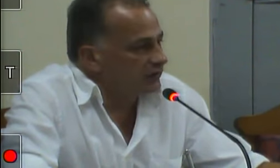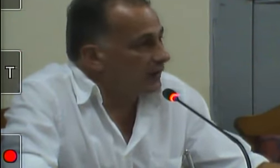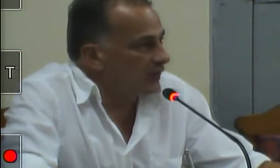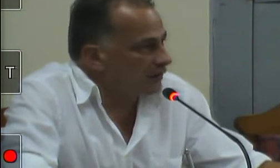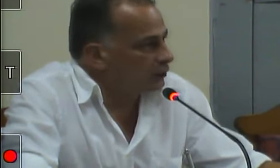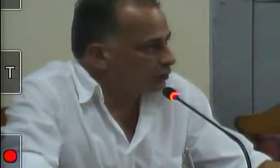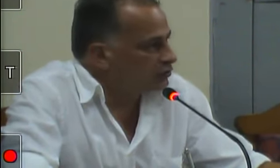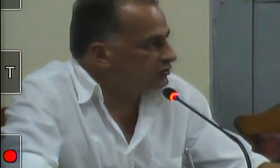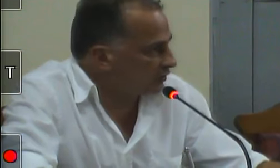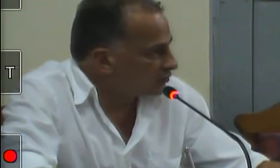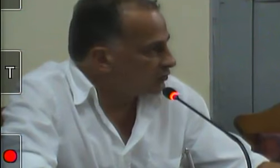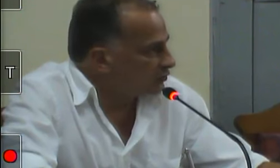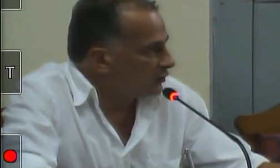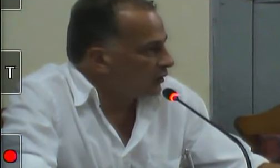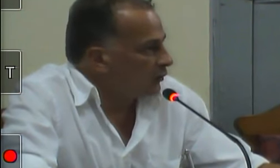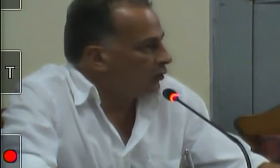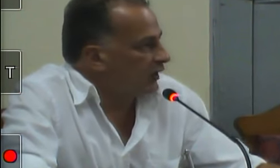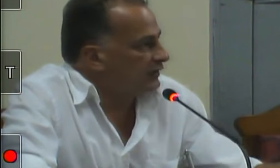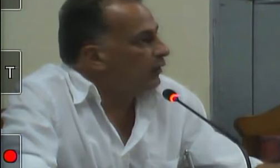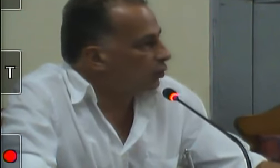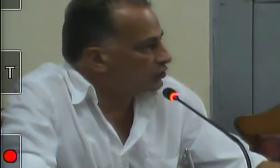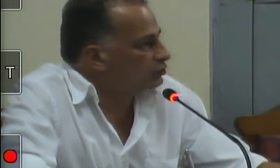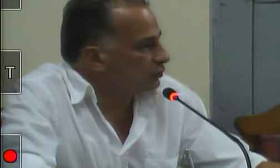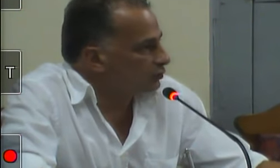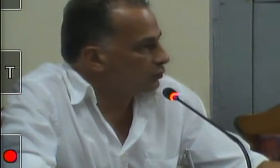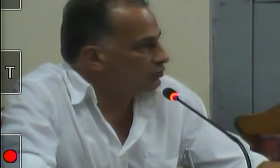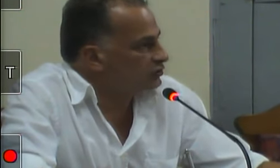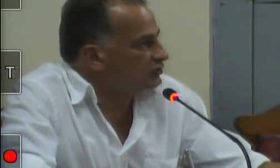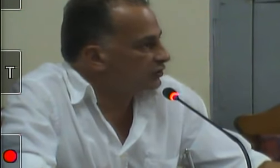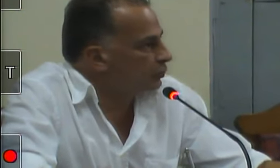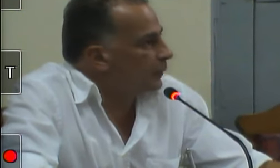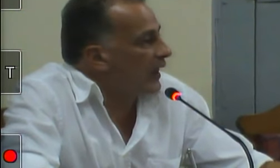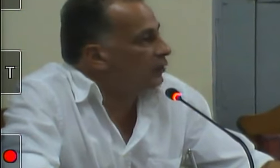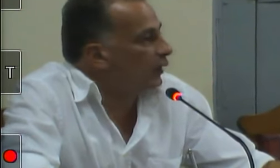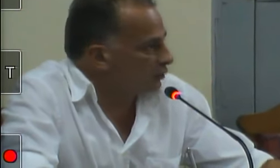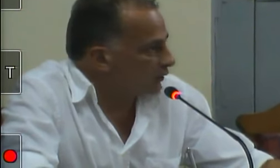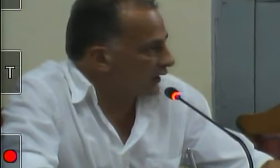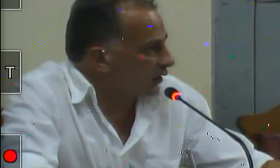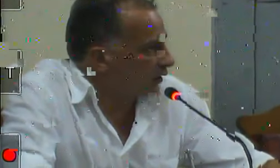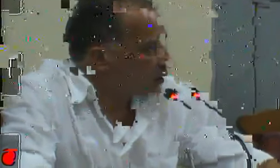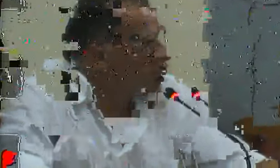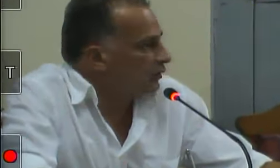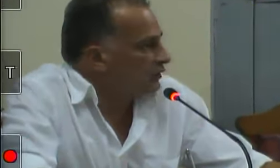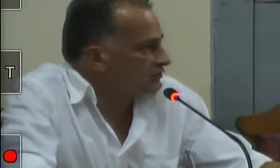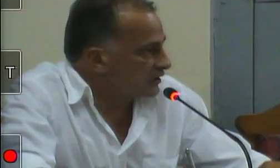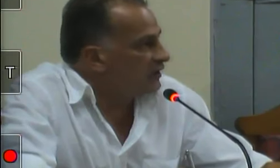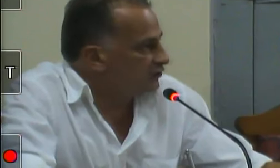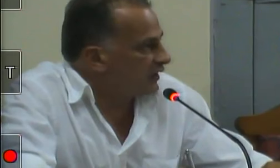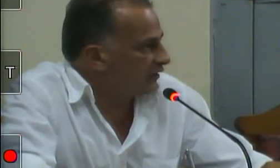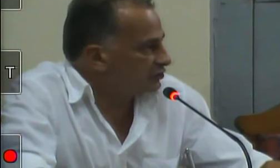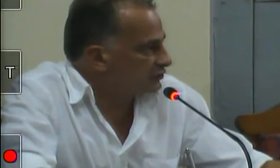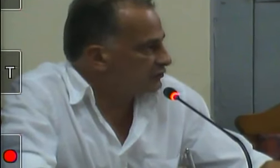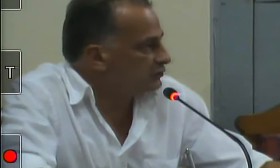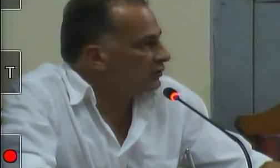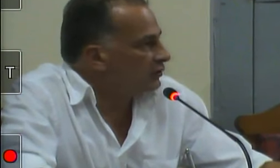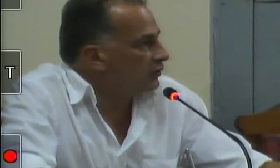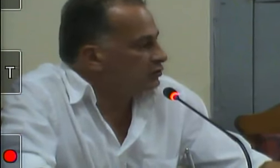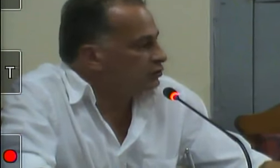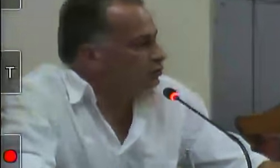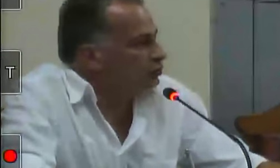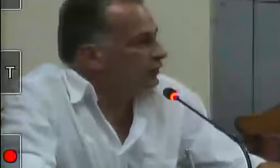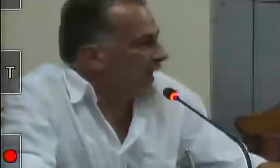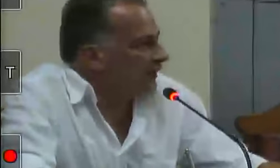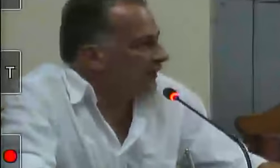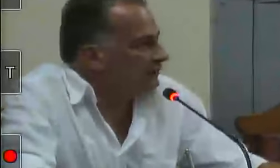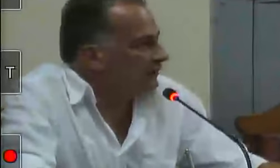ganho tremendo para o distrito, porque até hoje o distrito paga um aluguel significativo de